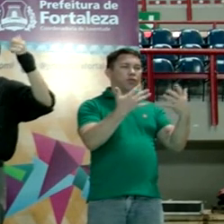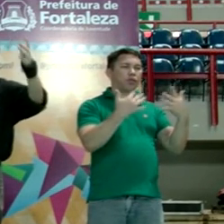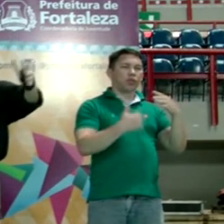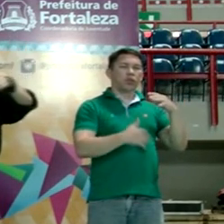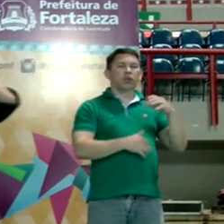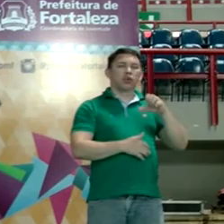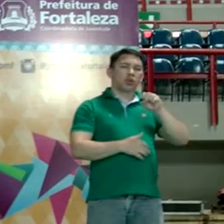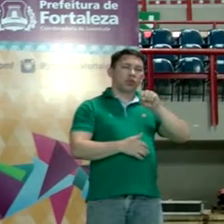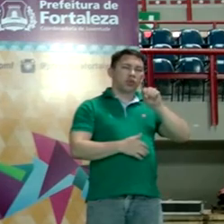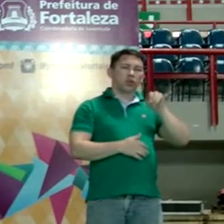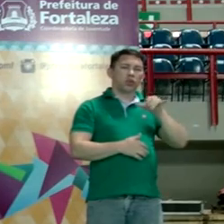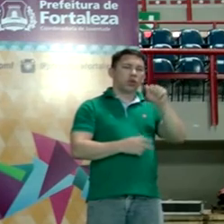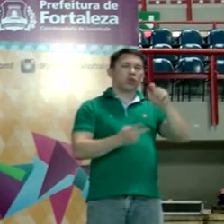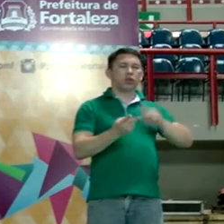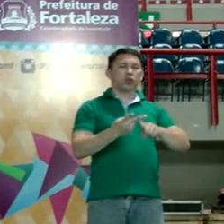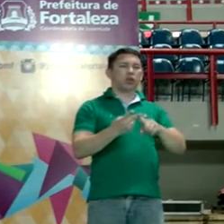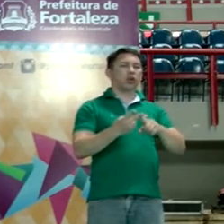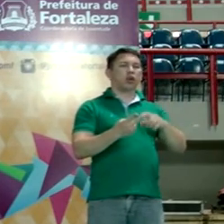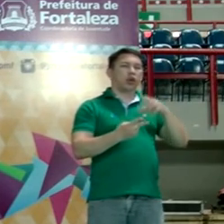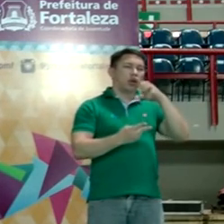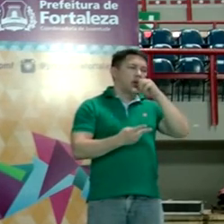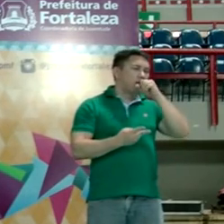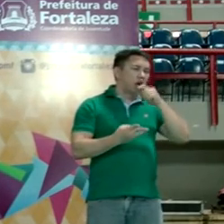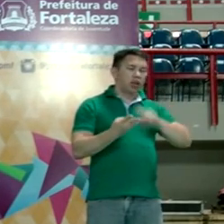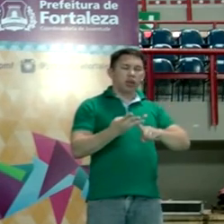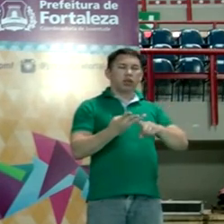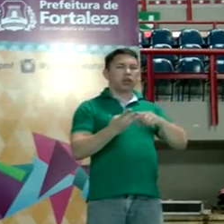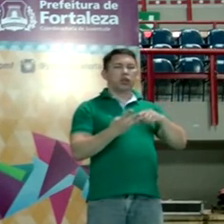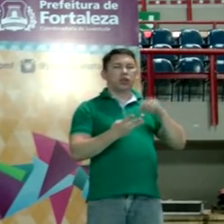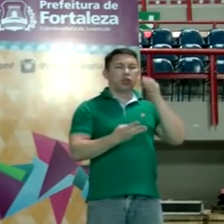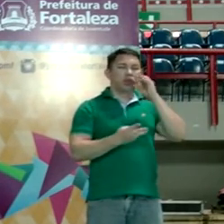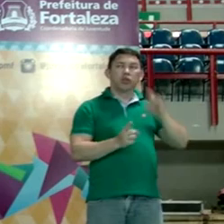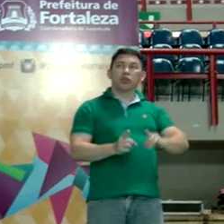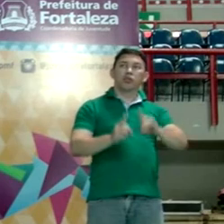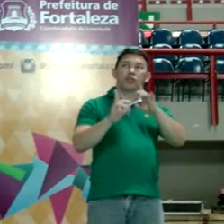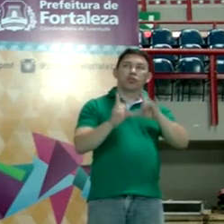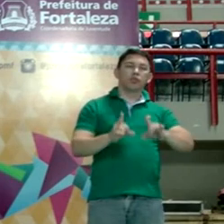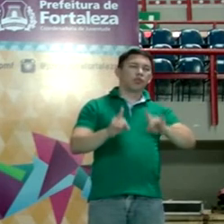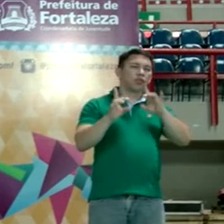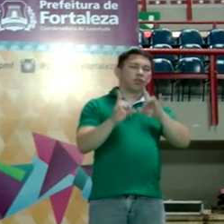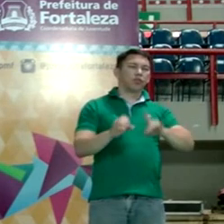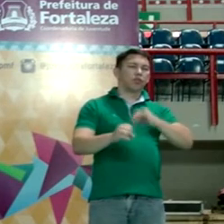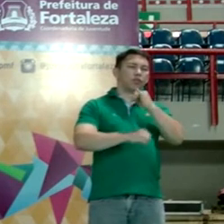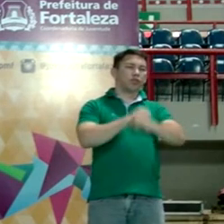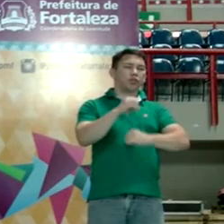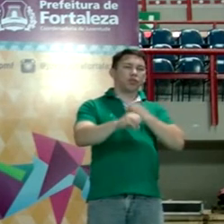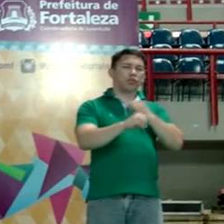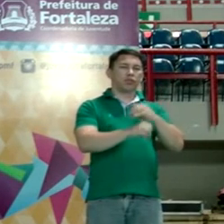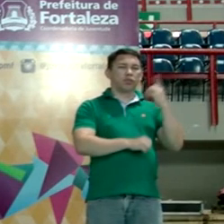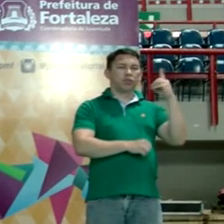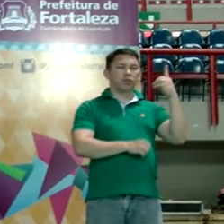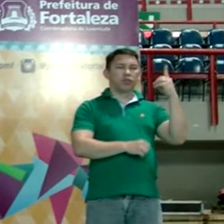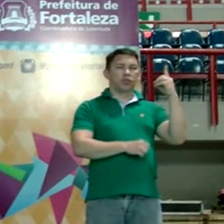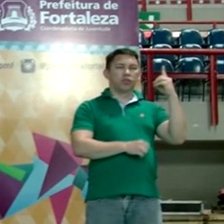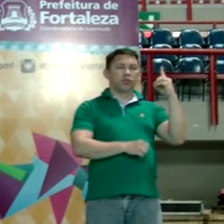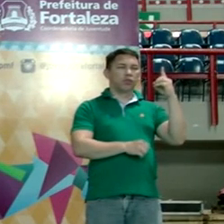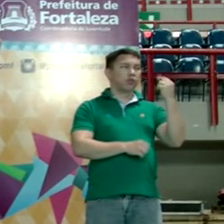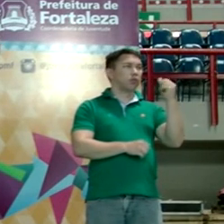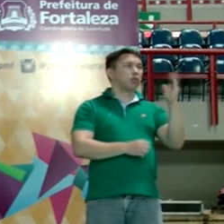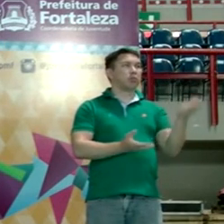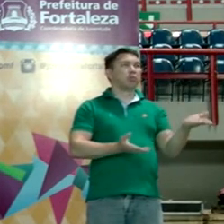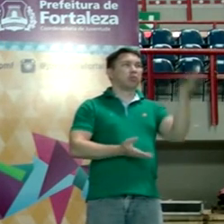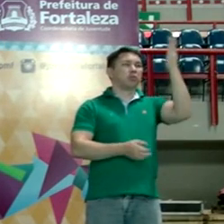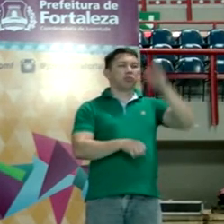milho, laranja, feijão, café, para o mercado internacional. Eles vendem em dólar, então quanto mais alto o dólar tiver,